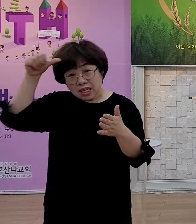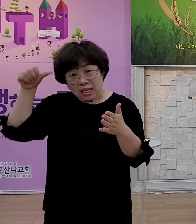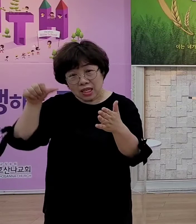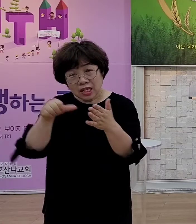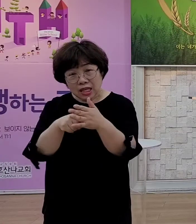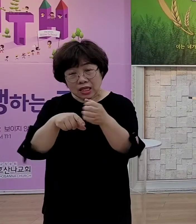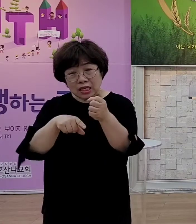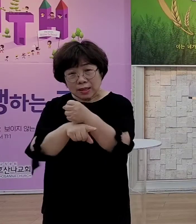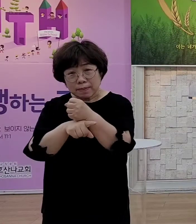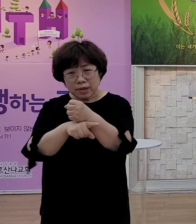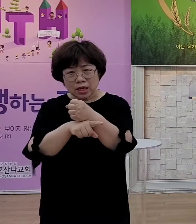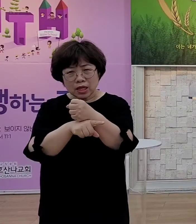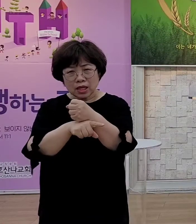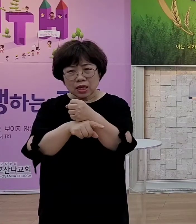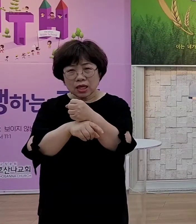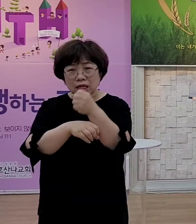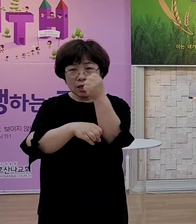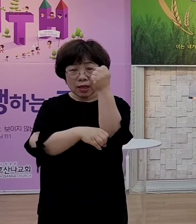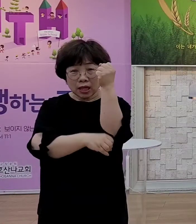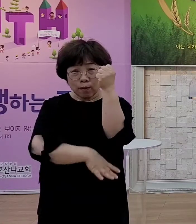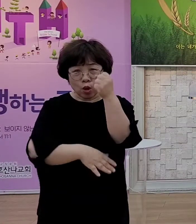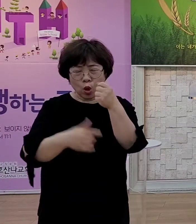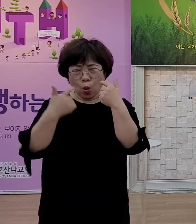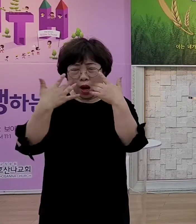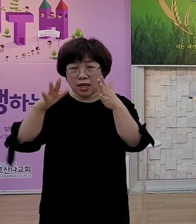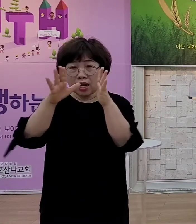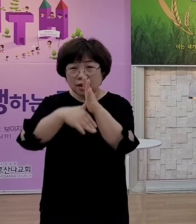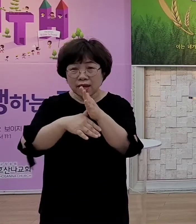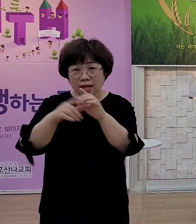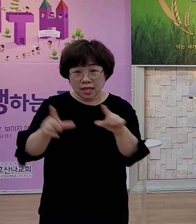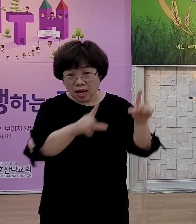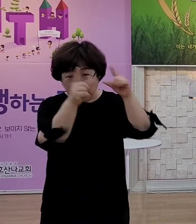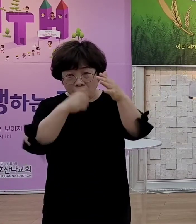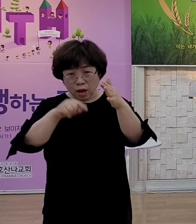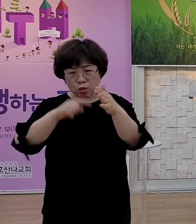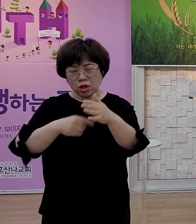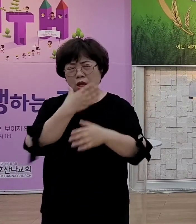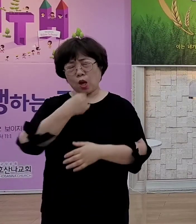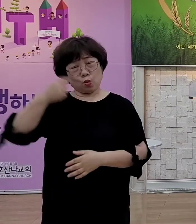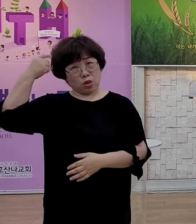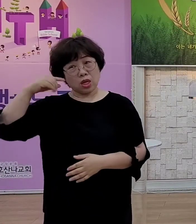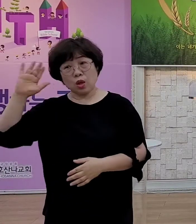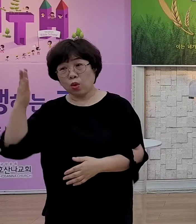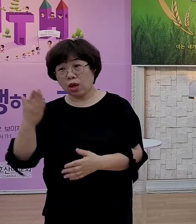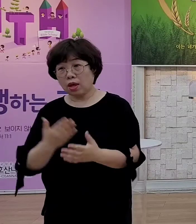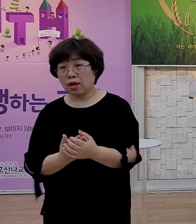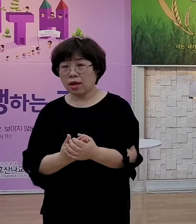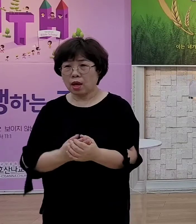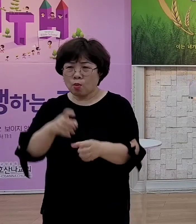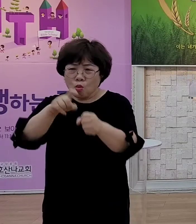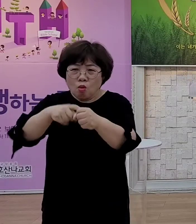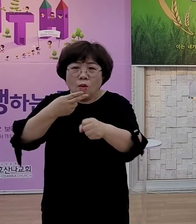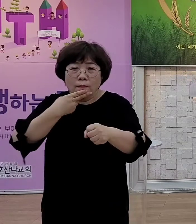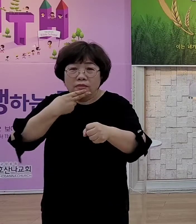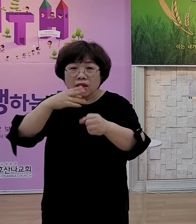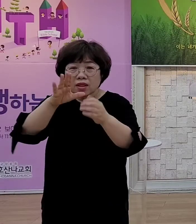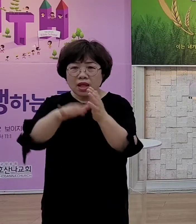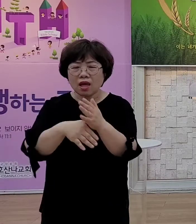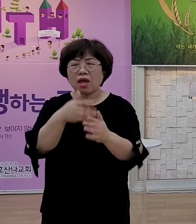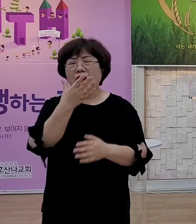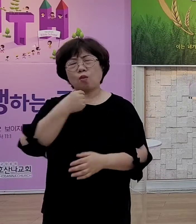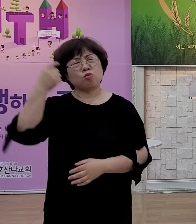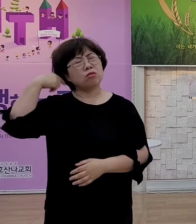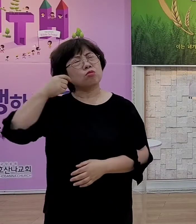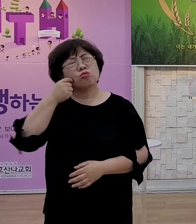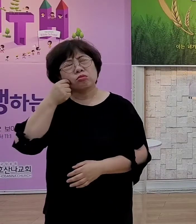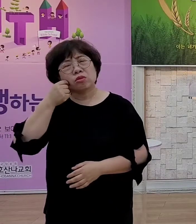의미와 목적이 분명한 사람은요, 삶에서도 행복을 느낀다 그래요. 이 목적이 없기 때문에 행복이 없는